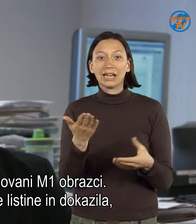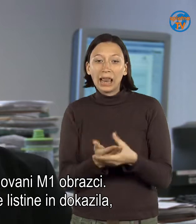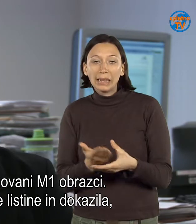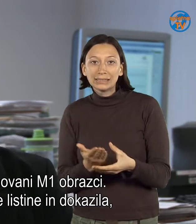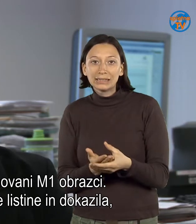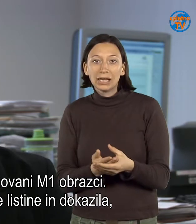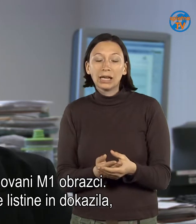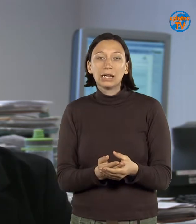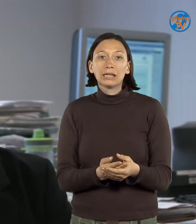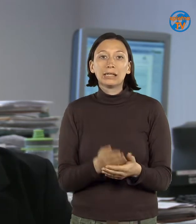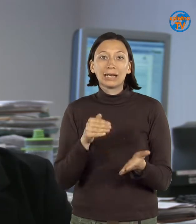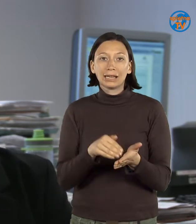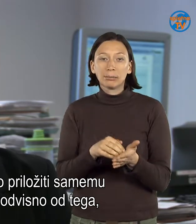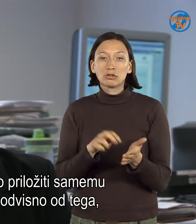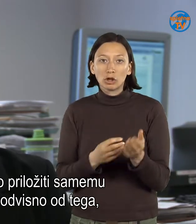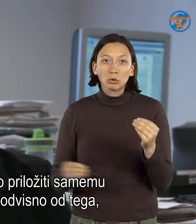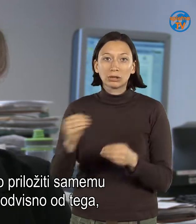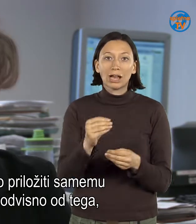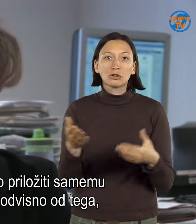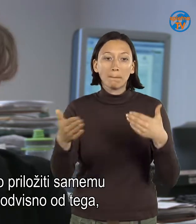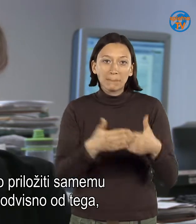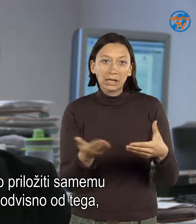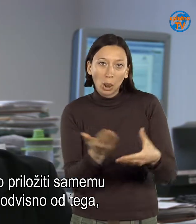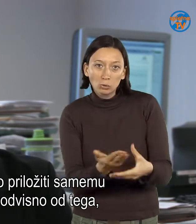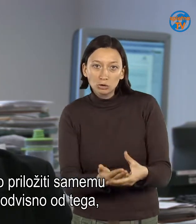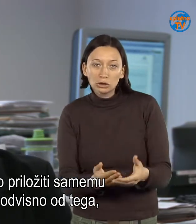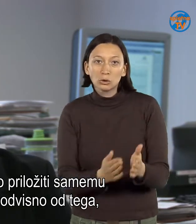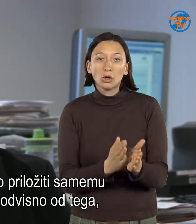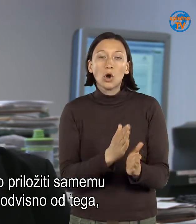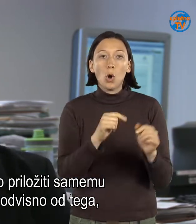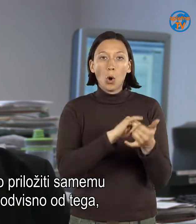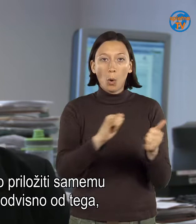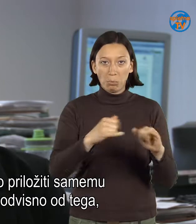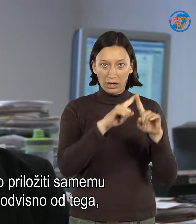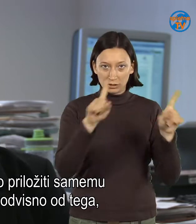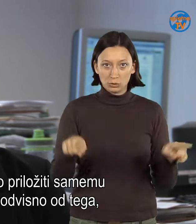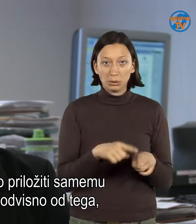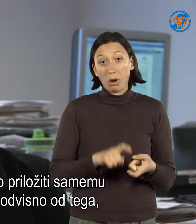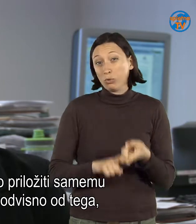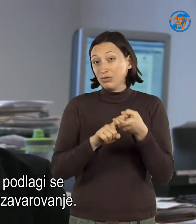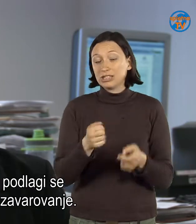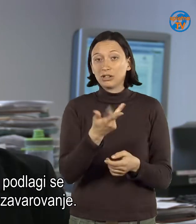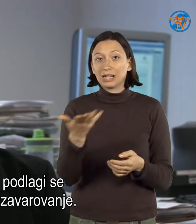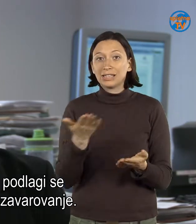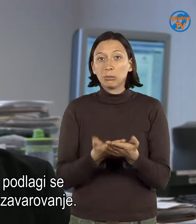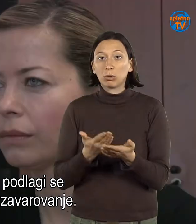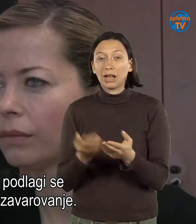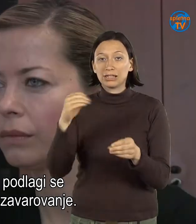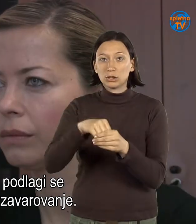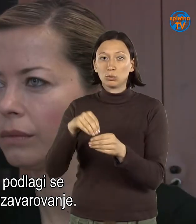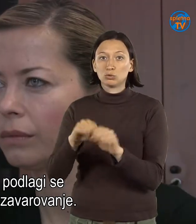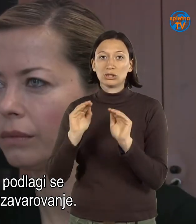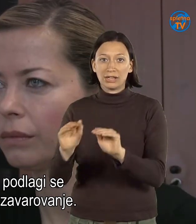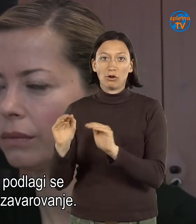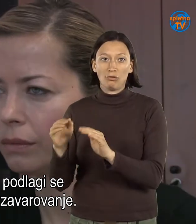listine dokazila je treba predložiti oziroma priložiti samemu obrazcu, je pa odvisno od tega, po kateri podlagi se